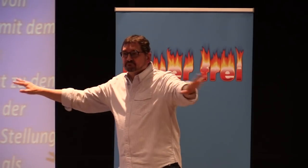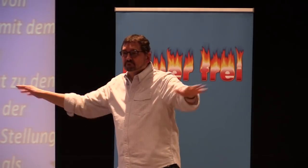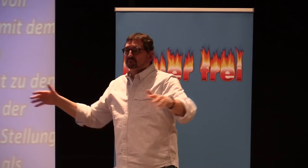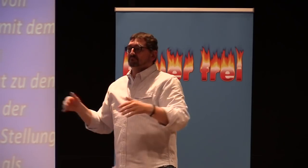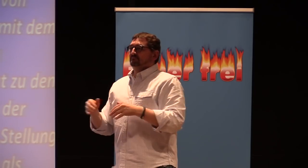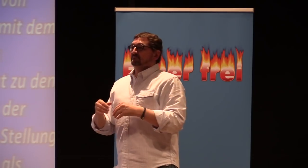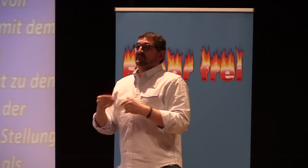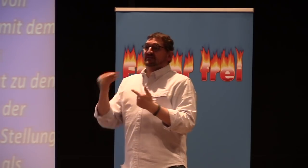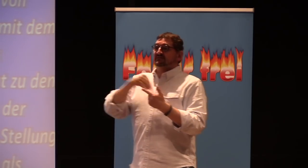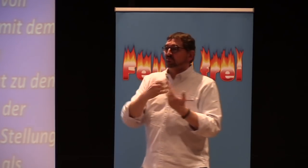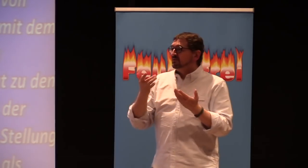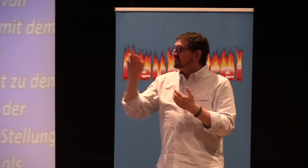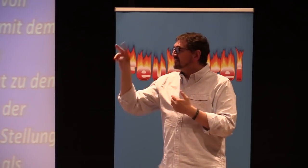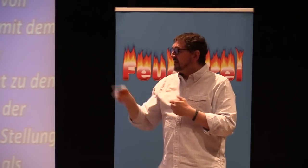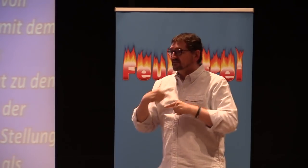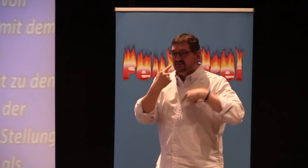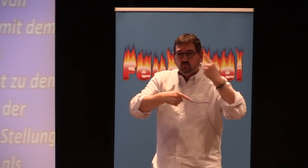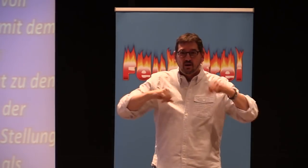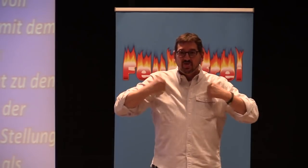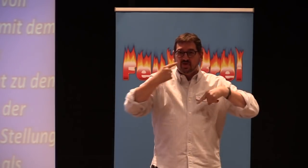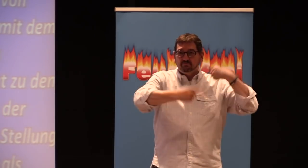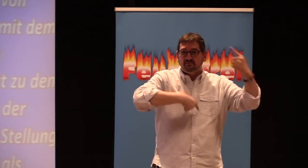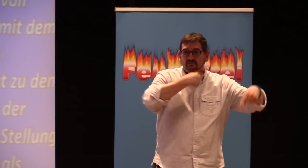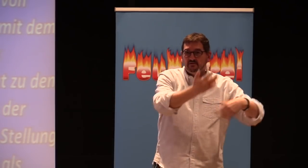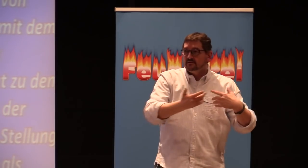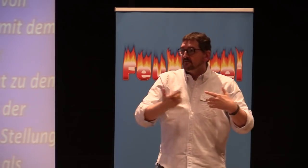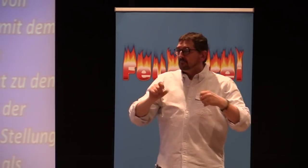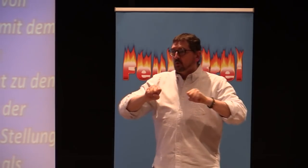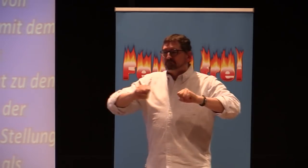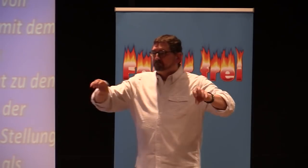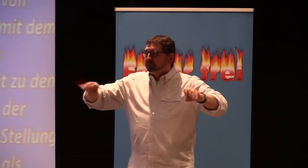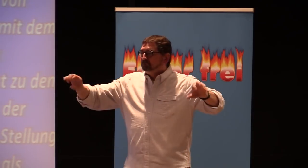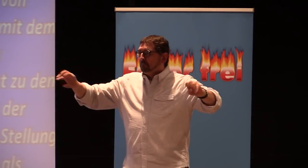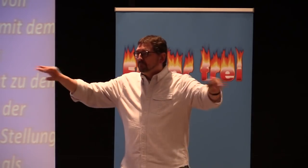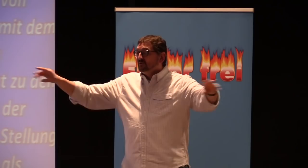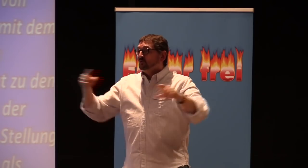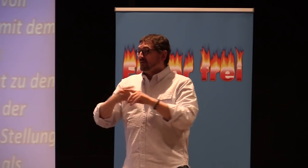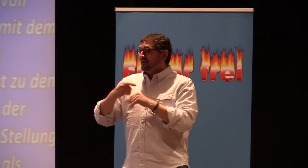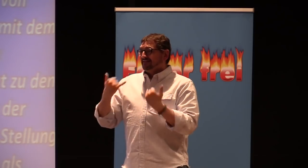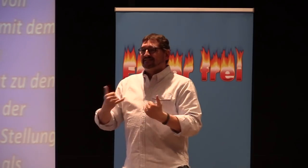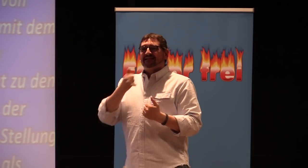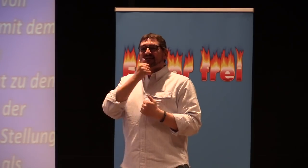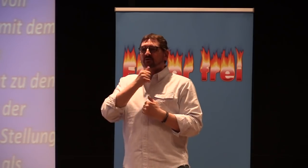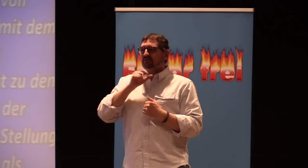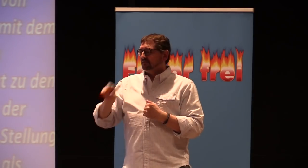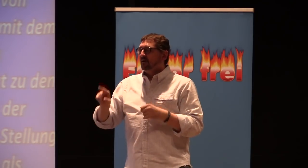früher hatte man so die drei großen Parteien und mittlerweile gibt es ganz, ganz viele kleinere Parteien. Es zersplittert